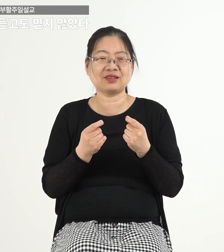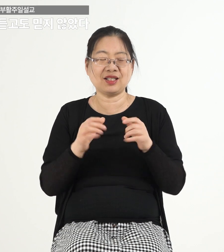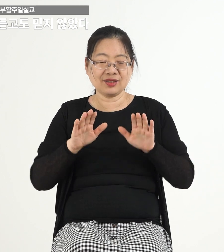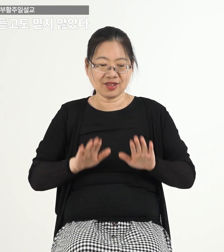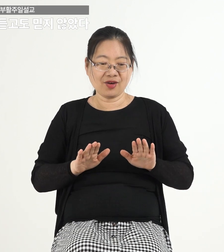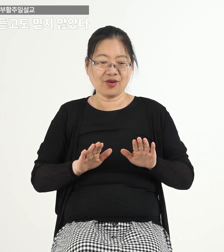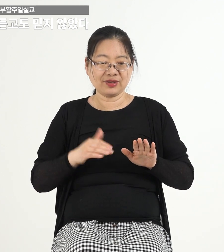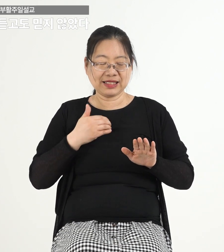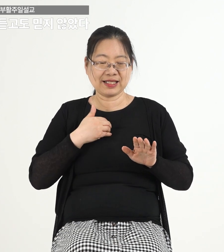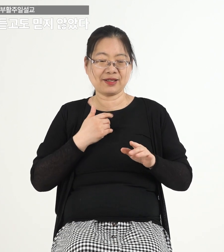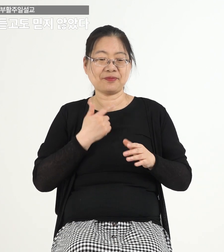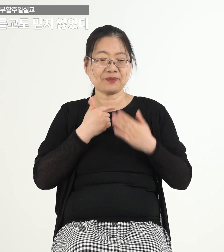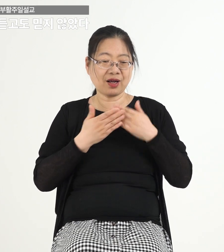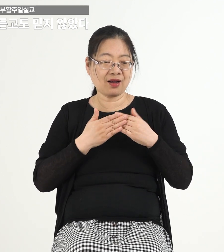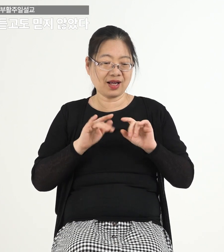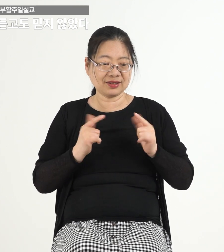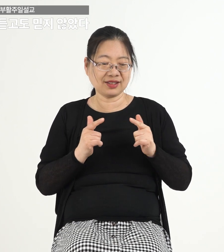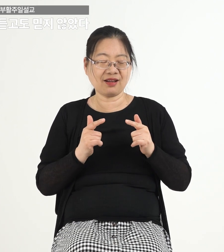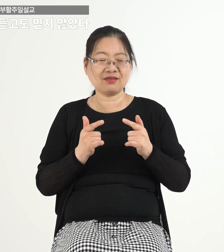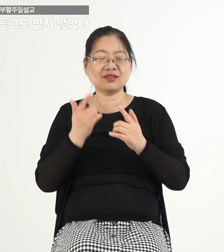피상성에 빠지게 될 겁니다.